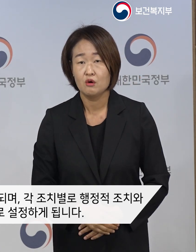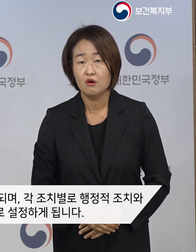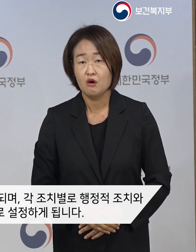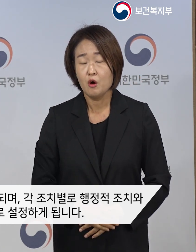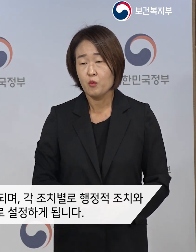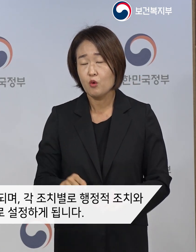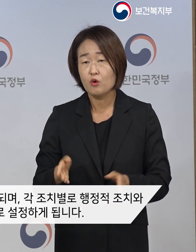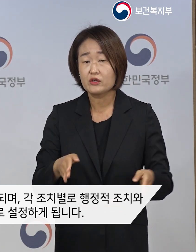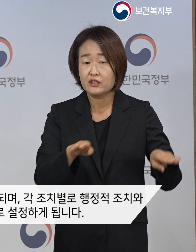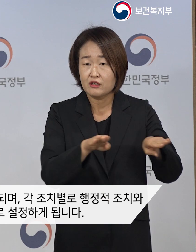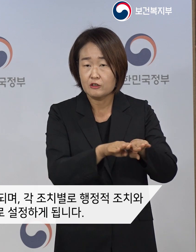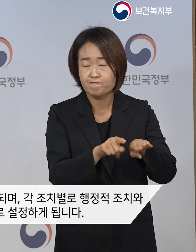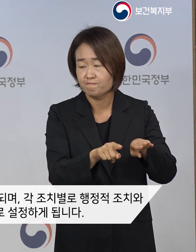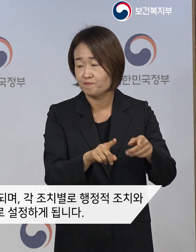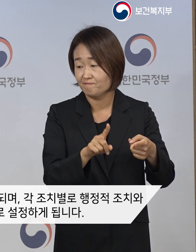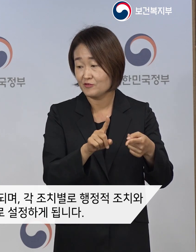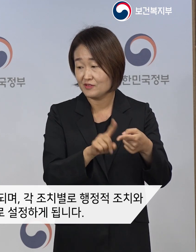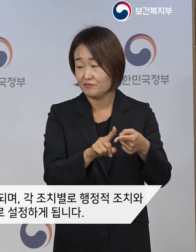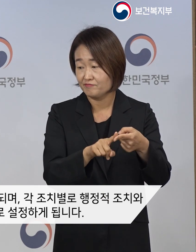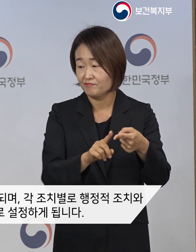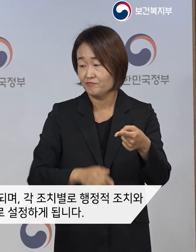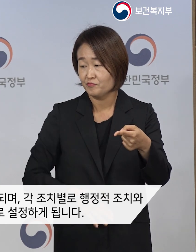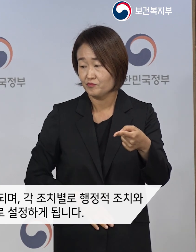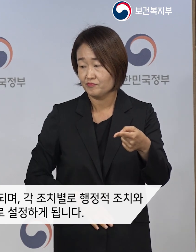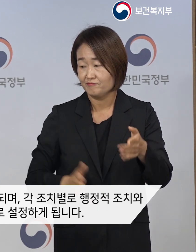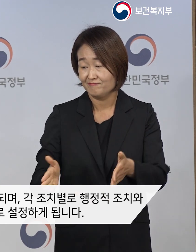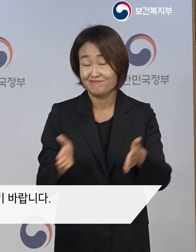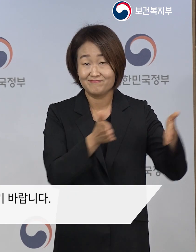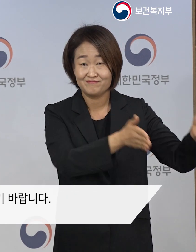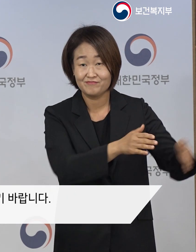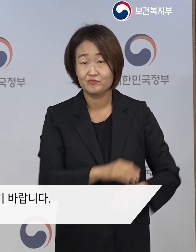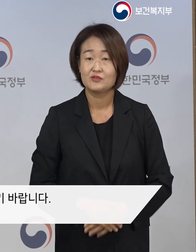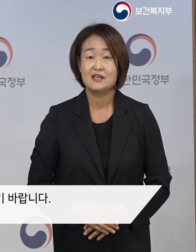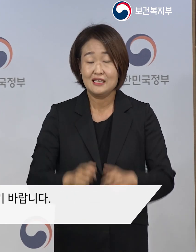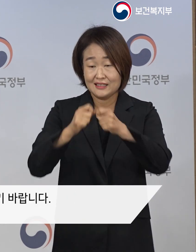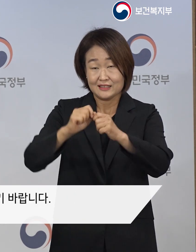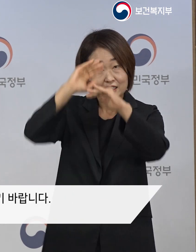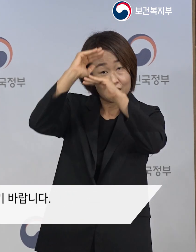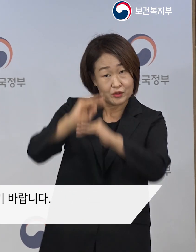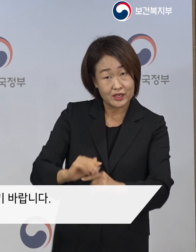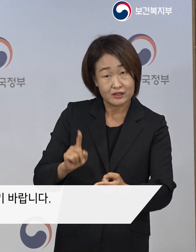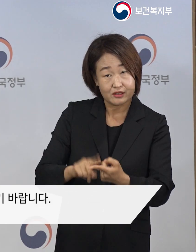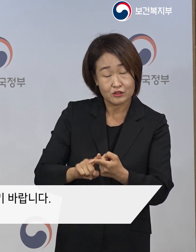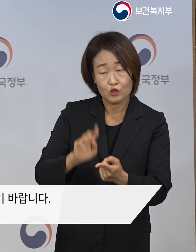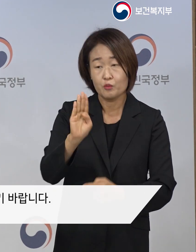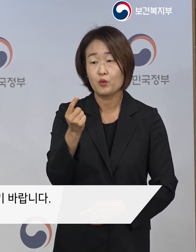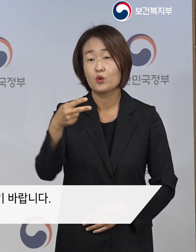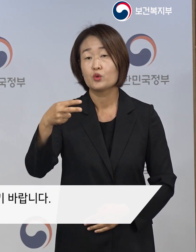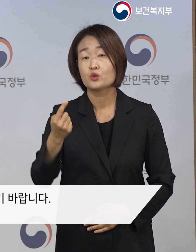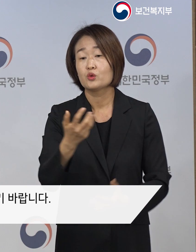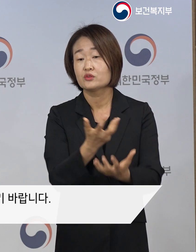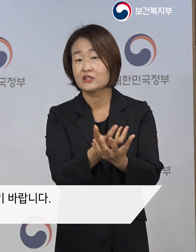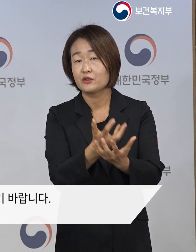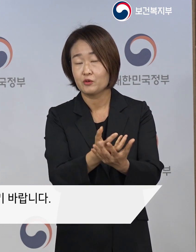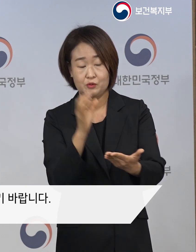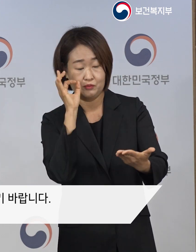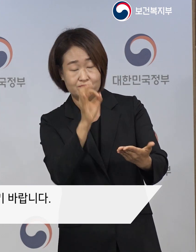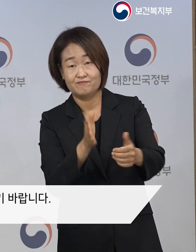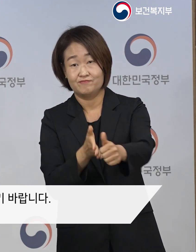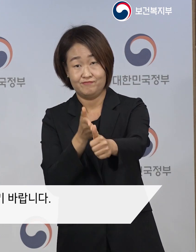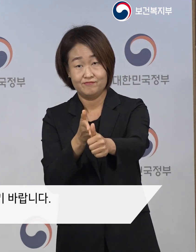준비에 소요되는 기간을 유예기간으로 설정하게 됩니다. 상세한 내용은 보도자료를 참고하여 주시기